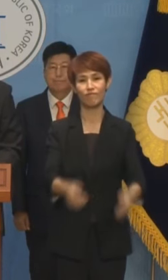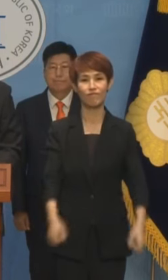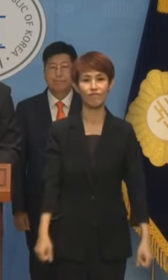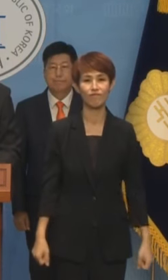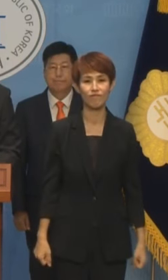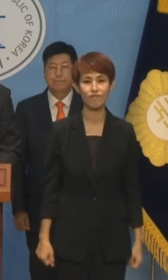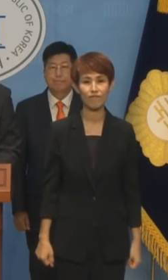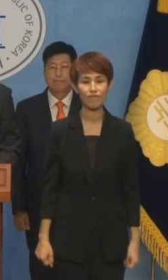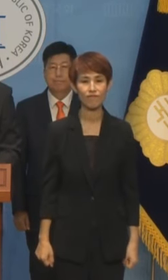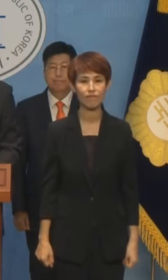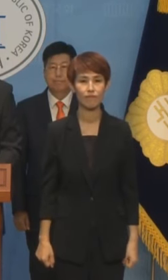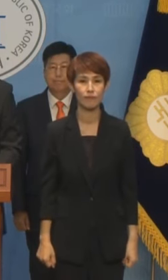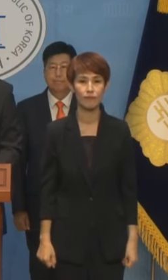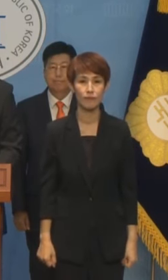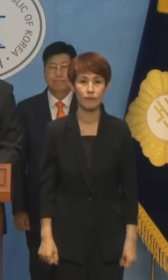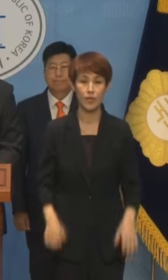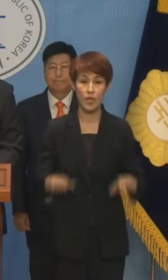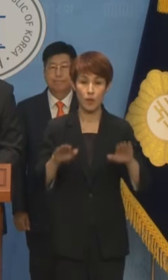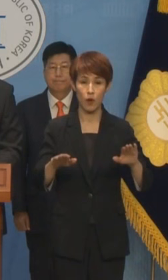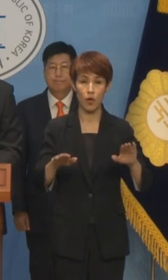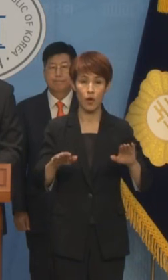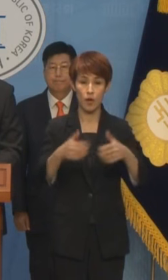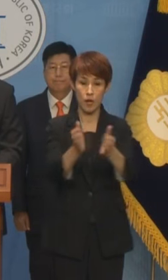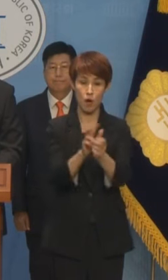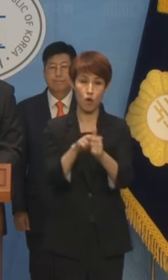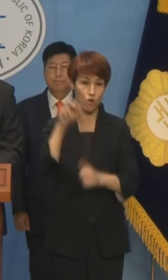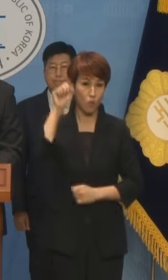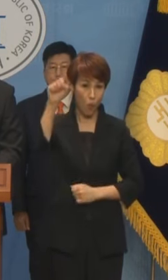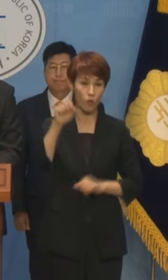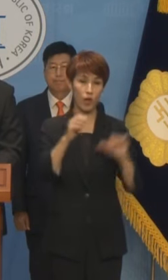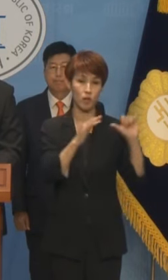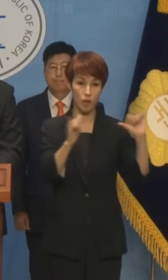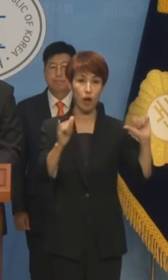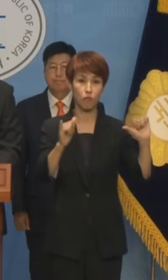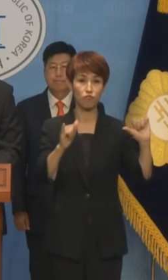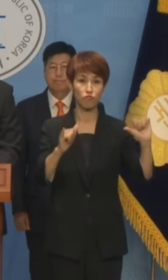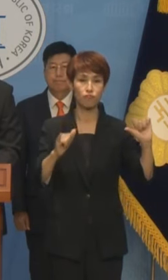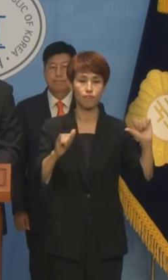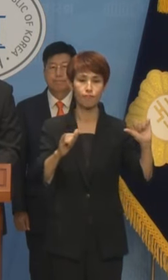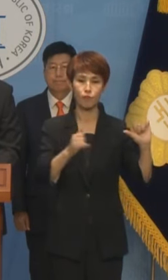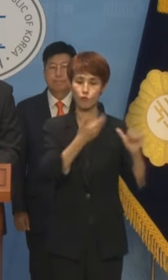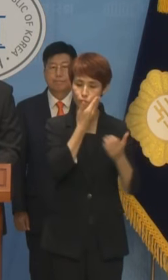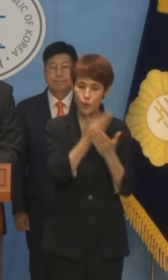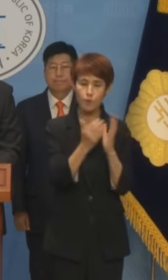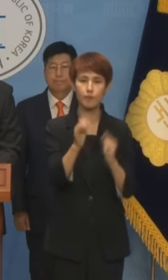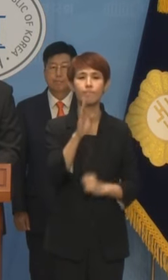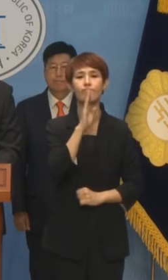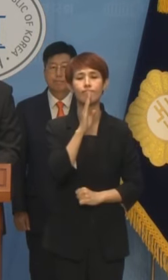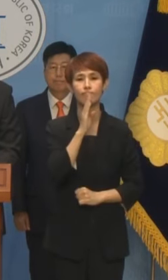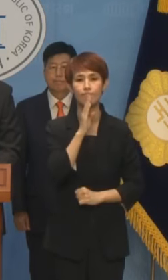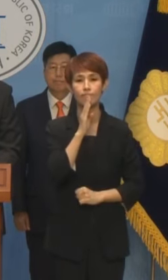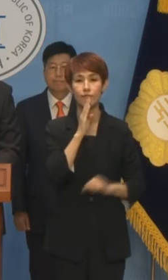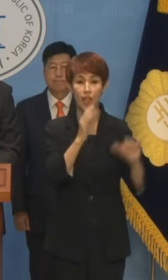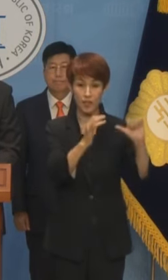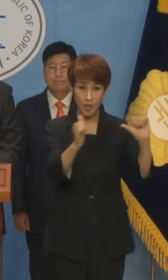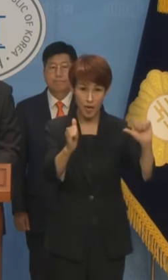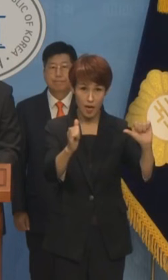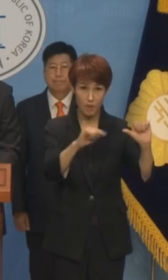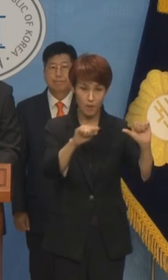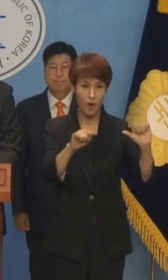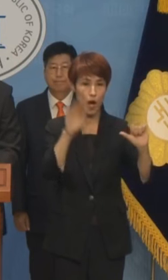섰습니다. 이번 전당대회 후보로 나오신 5분 모두 우리 당의 큰 자산이며 이분들로 구성될